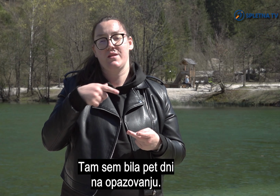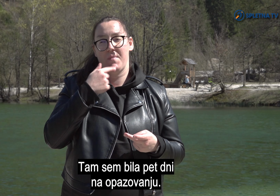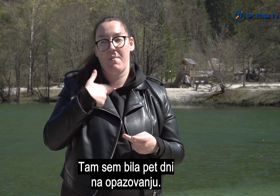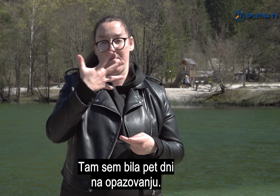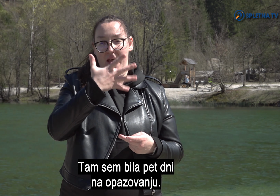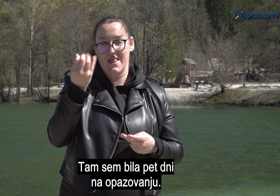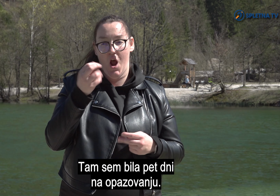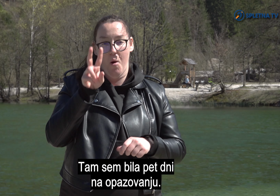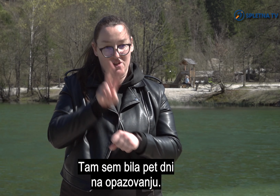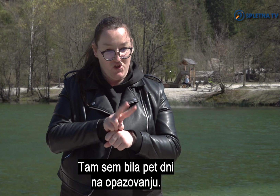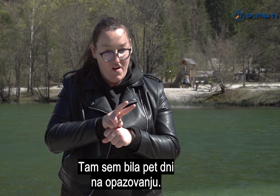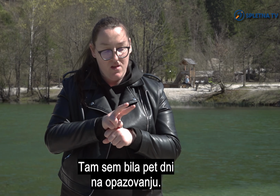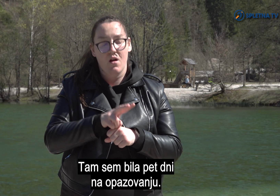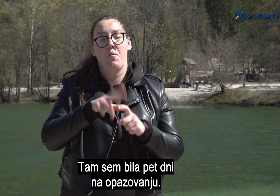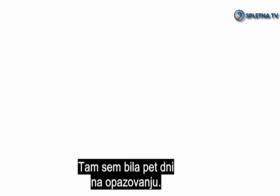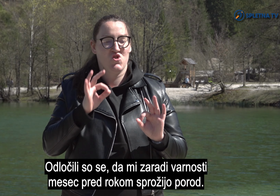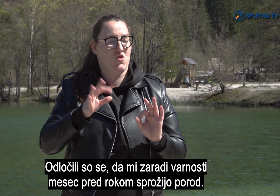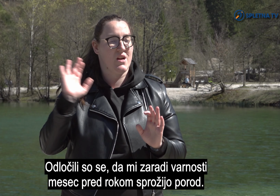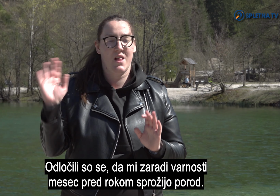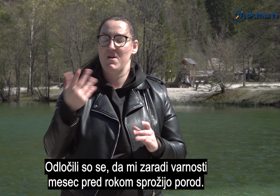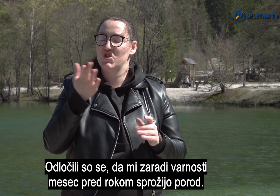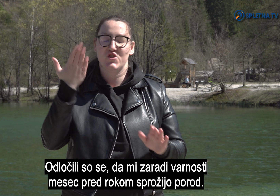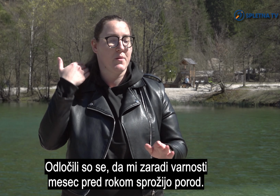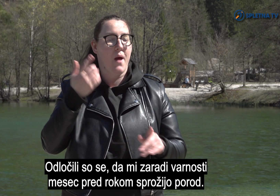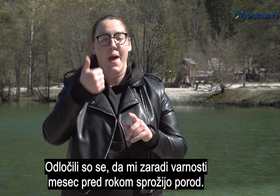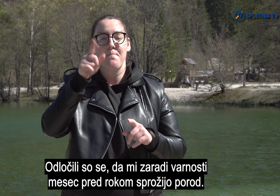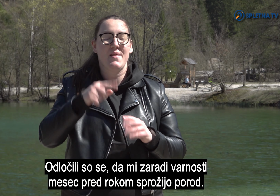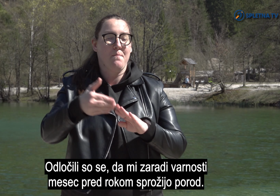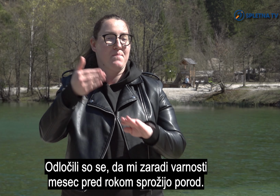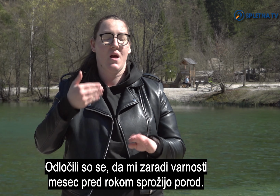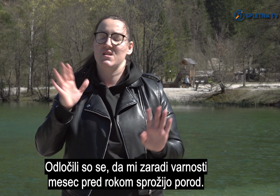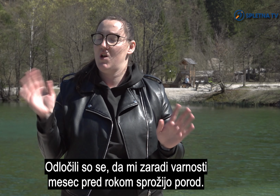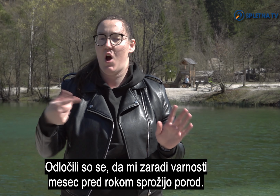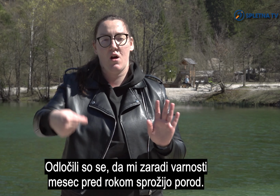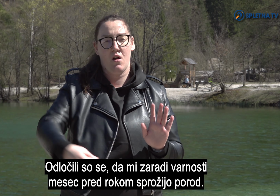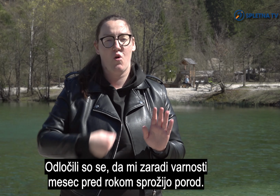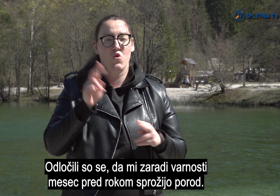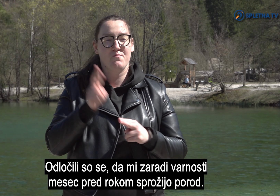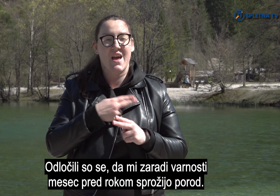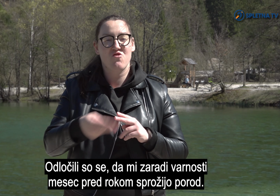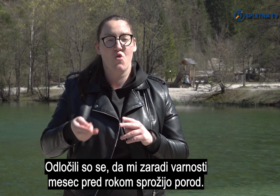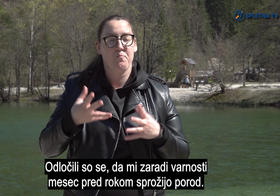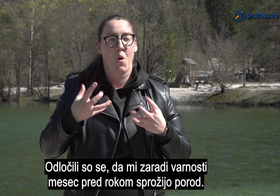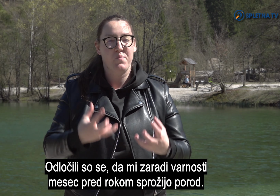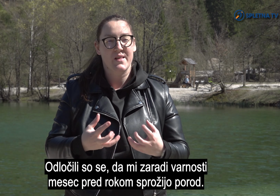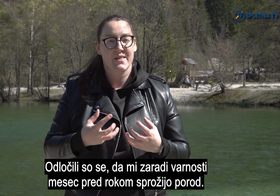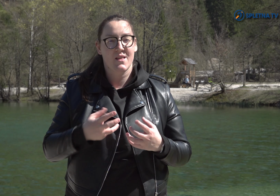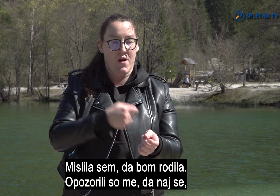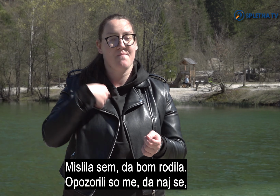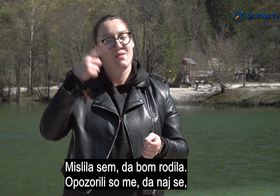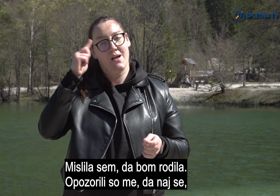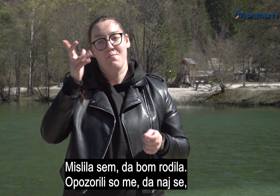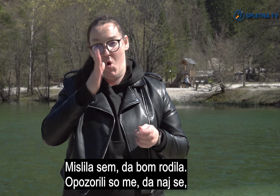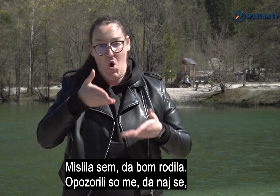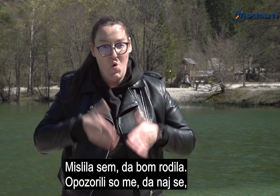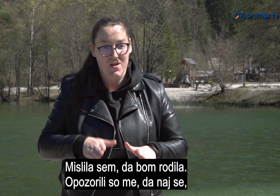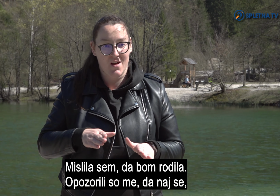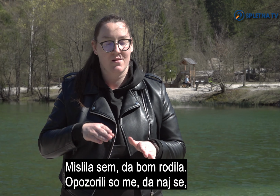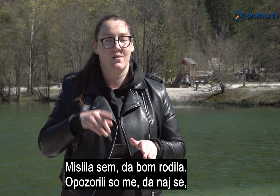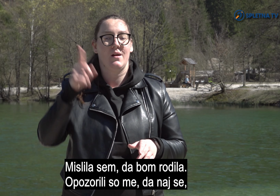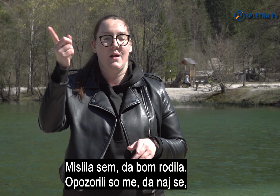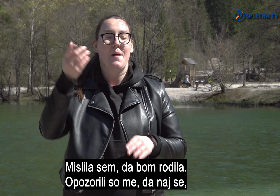Tam sem bila 5 dni na opazovanju. Odločili so se, da mi zaradi varnosti mesec pred rokom sprožijo porod.